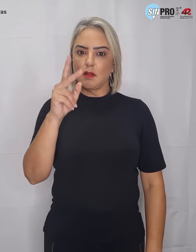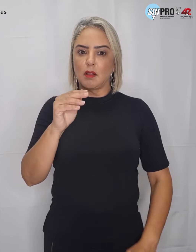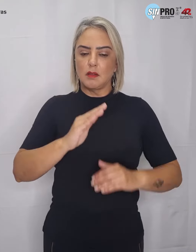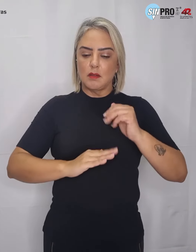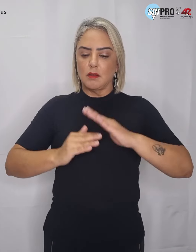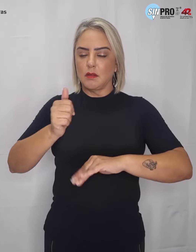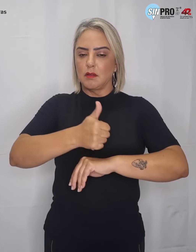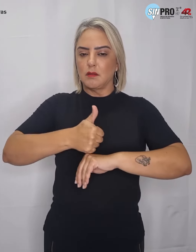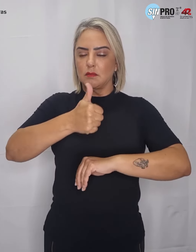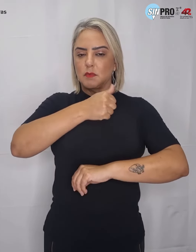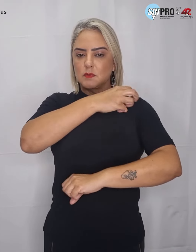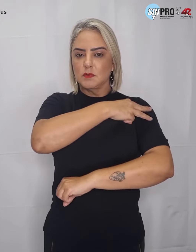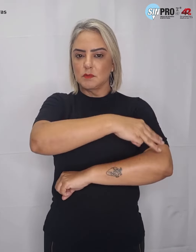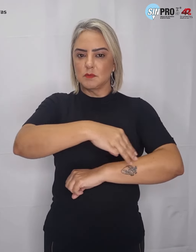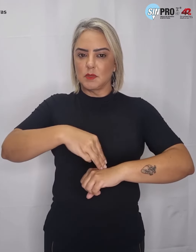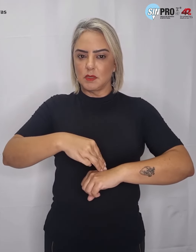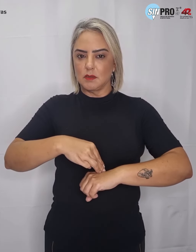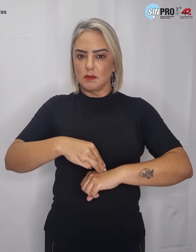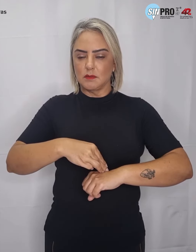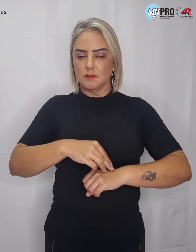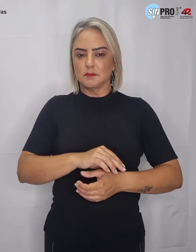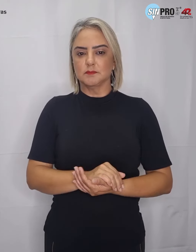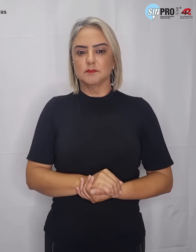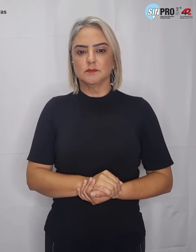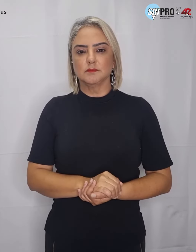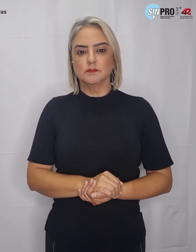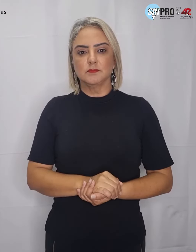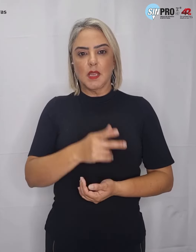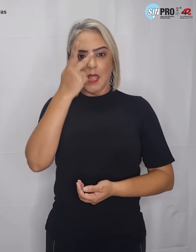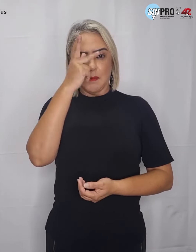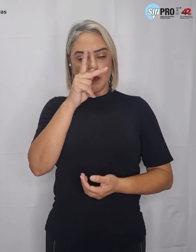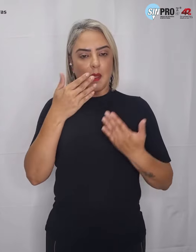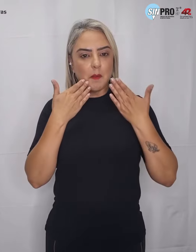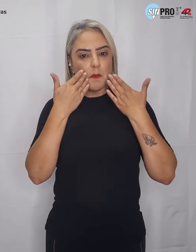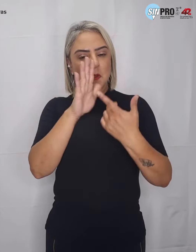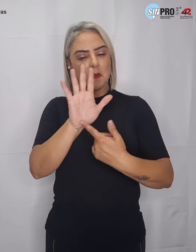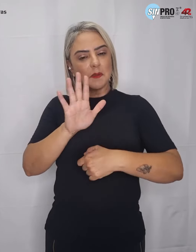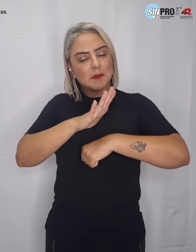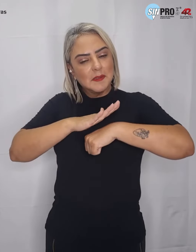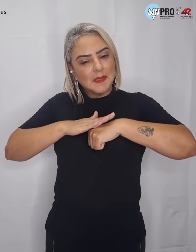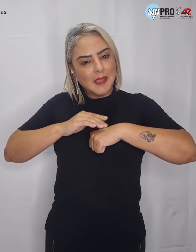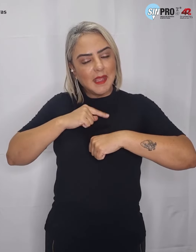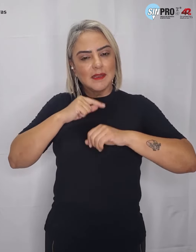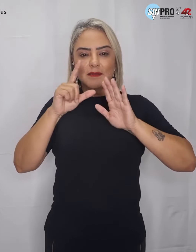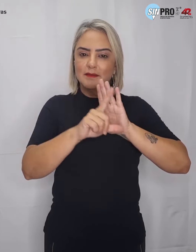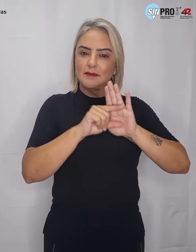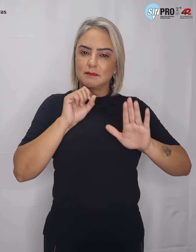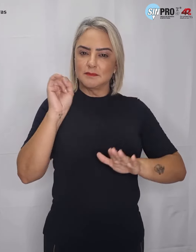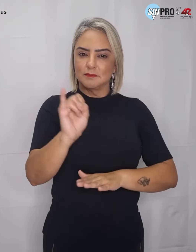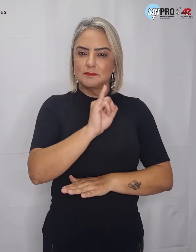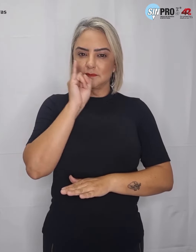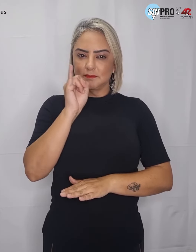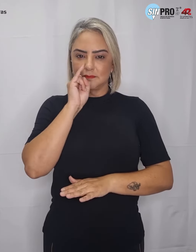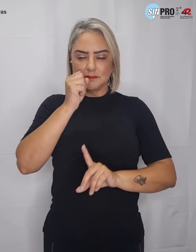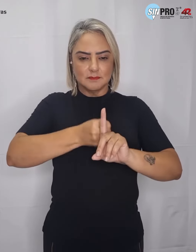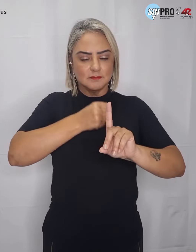profissionais do magistério. Convida! Para mostrar esse carinho e destacar a importância da luta